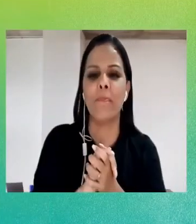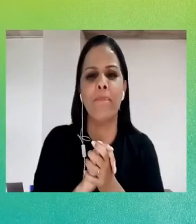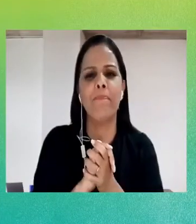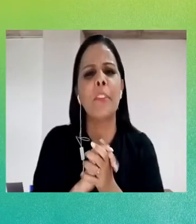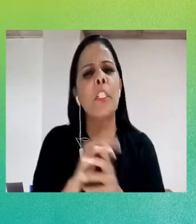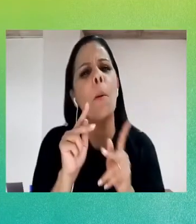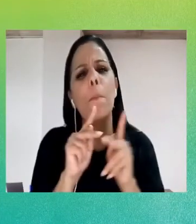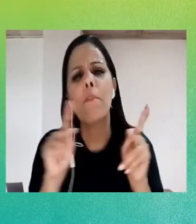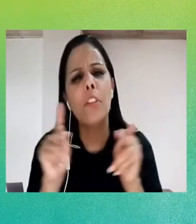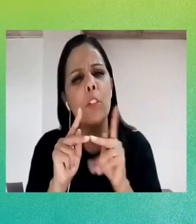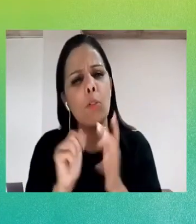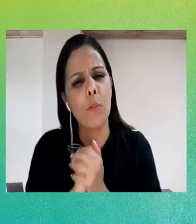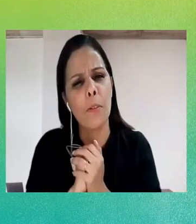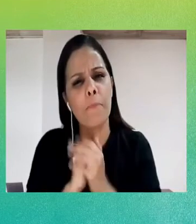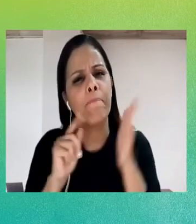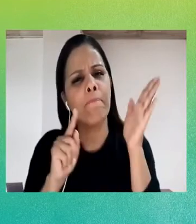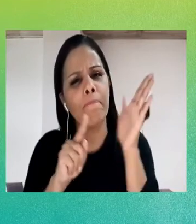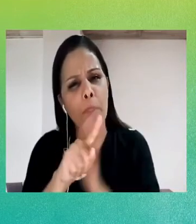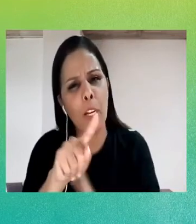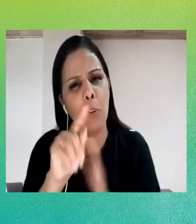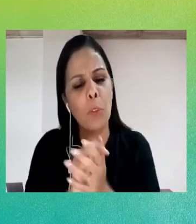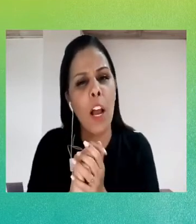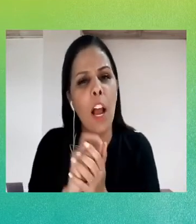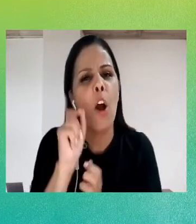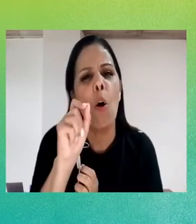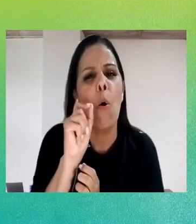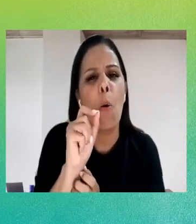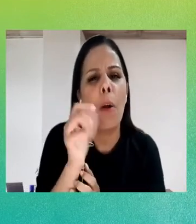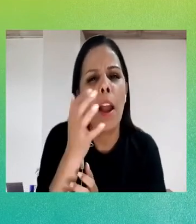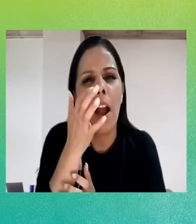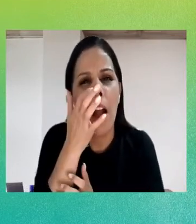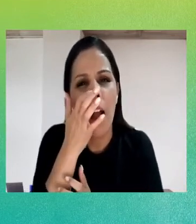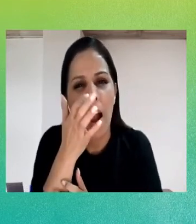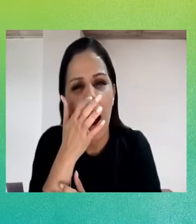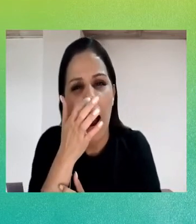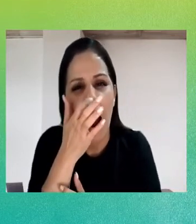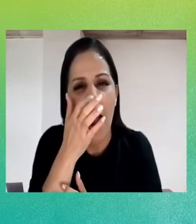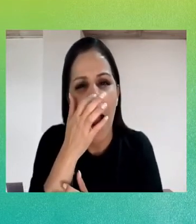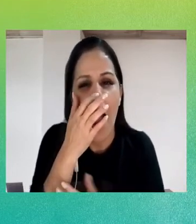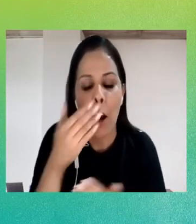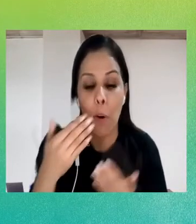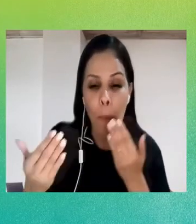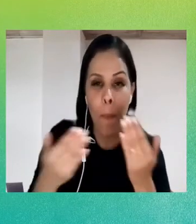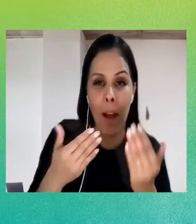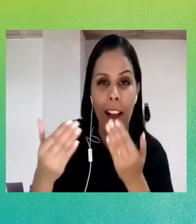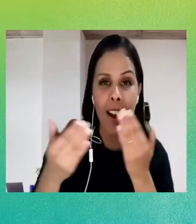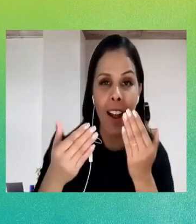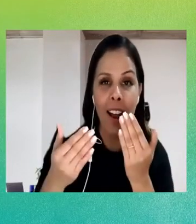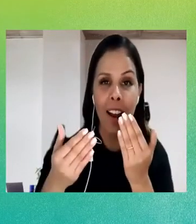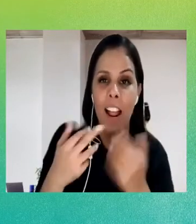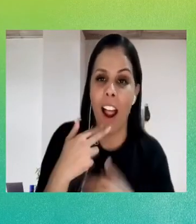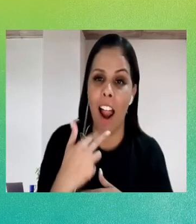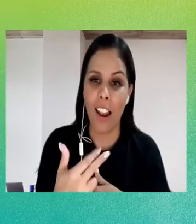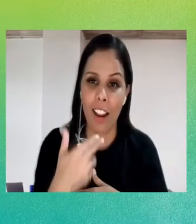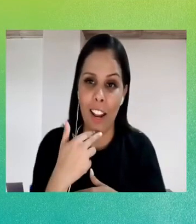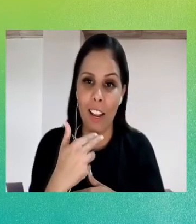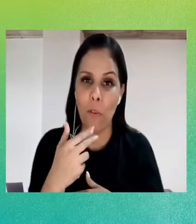Professora, o que mais te encanta na literatura entre as línguas britânicas e